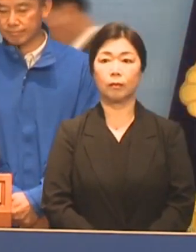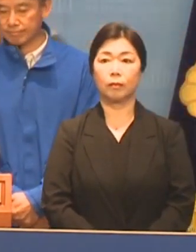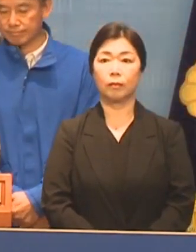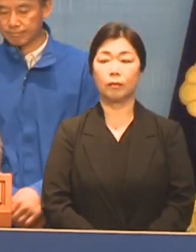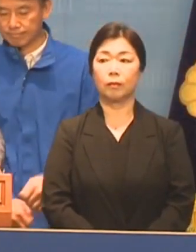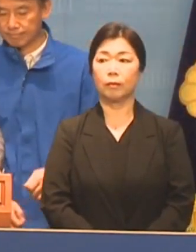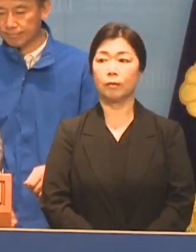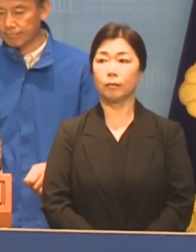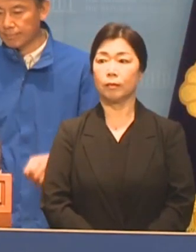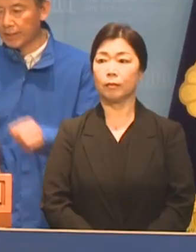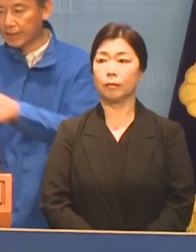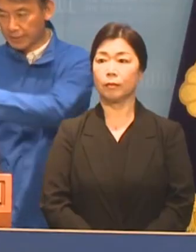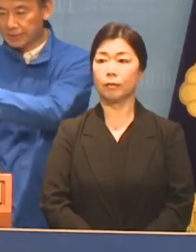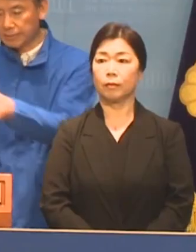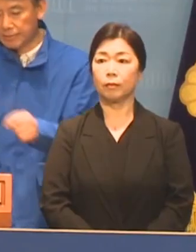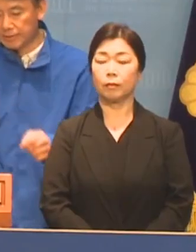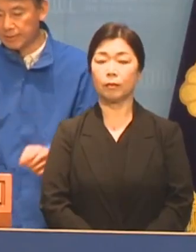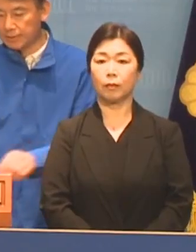이걸로 써야 되겠네.